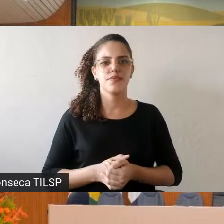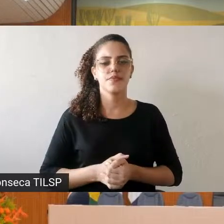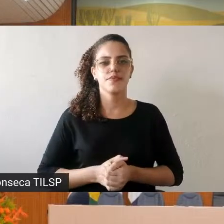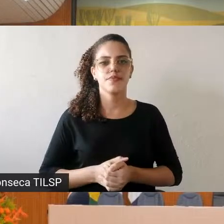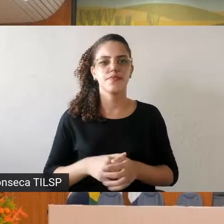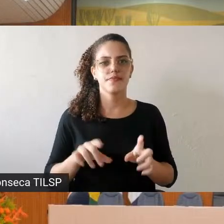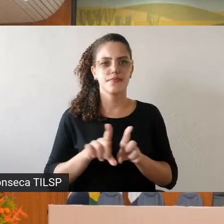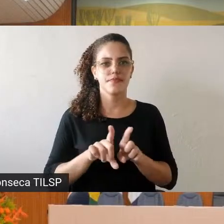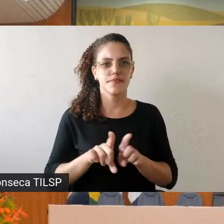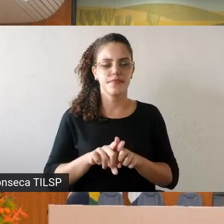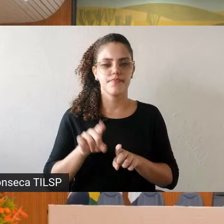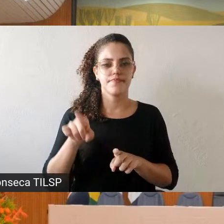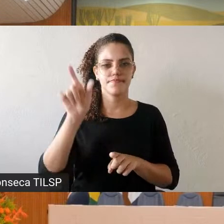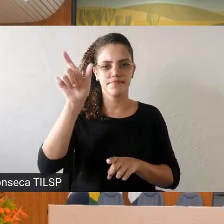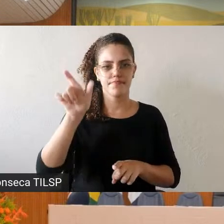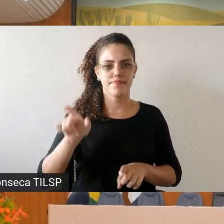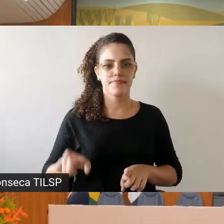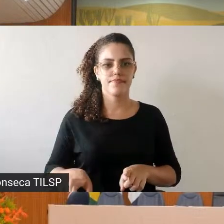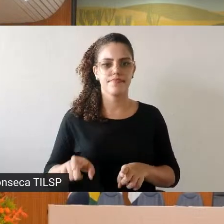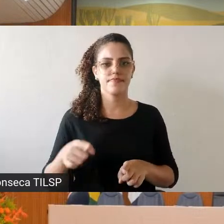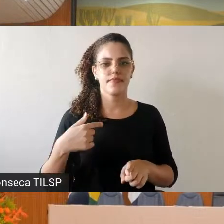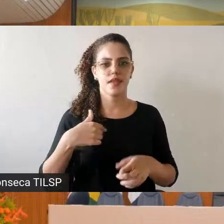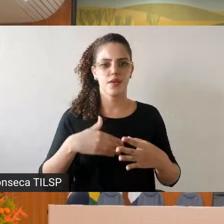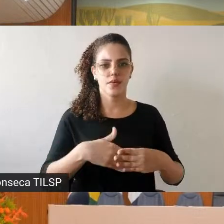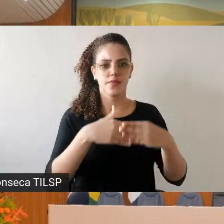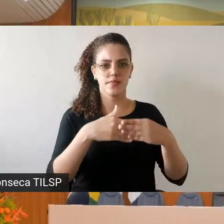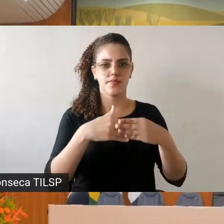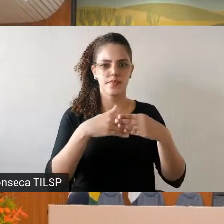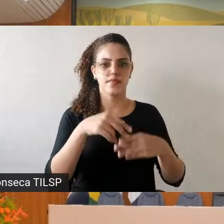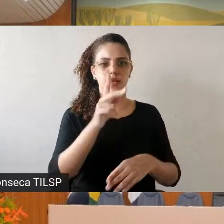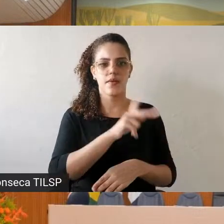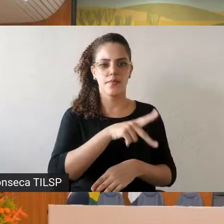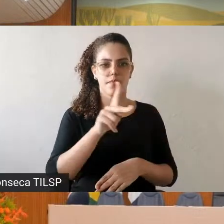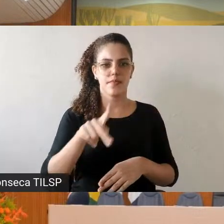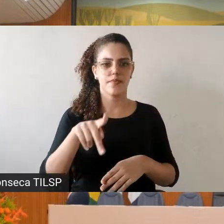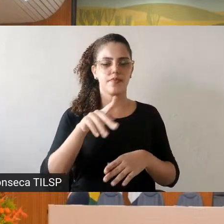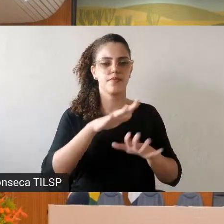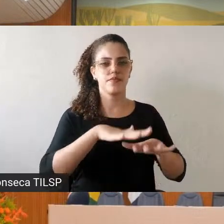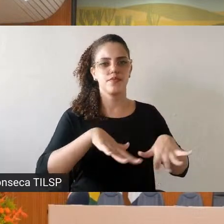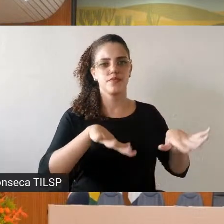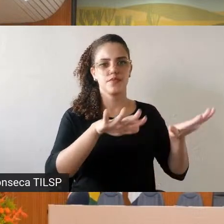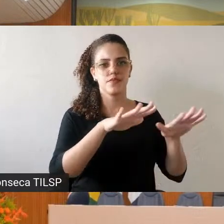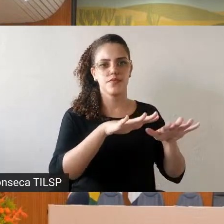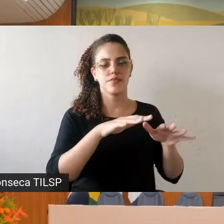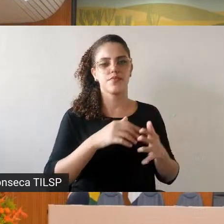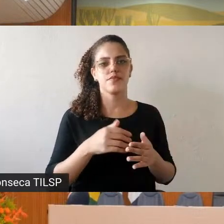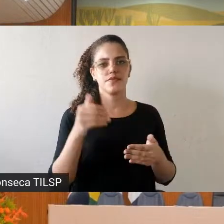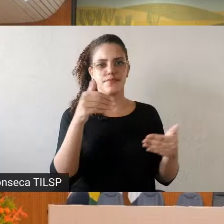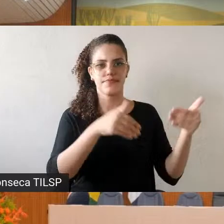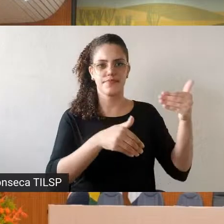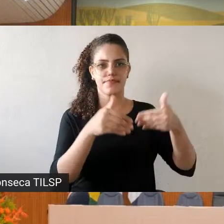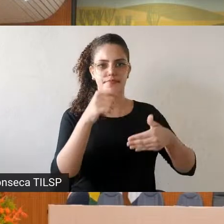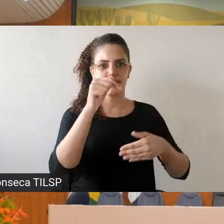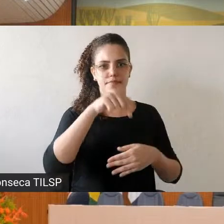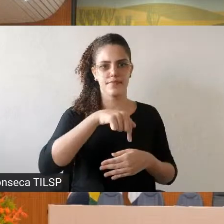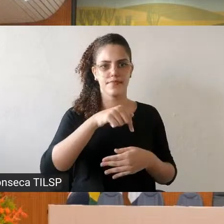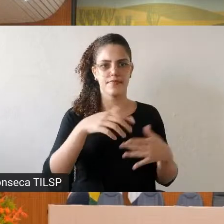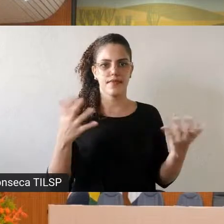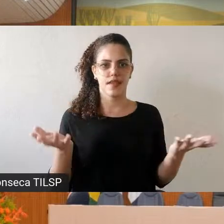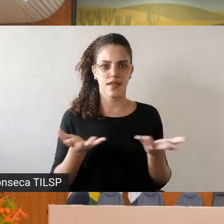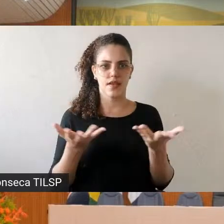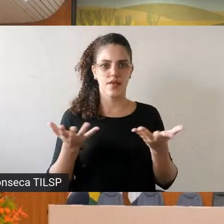cumprimentar os demais professores e servidores que estão presentes nesta aula